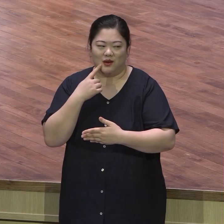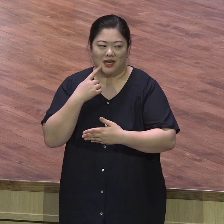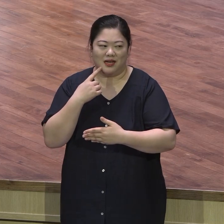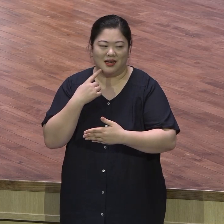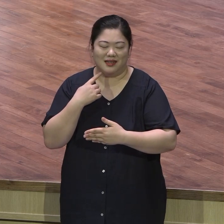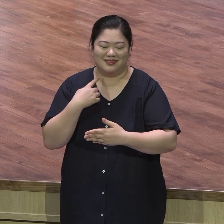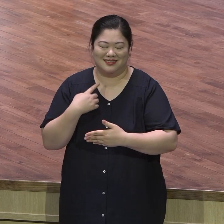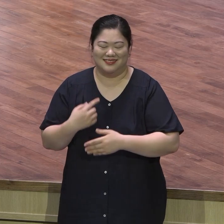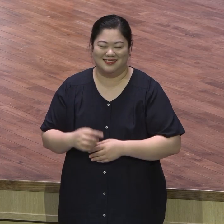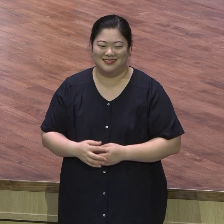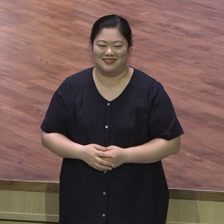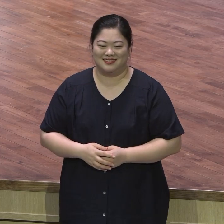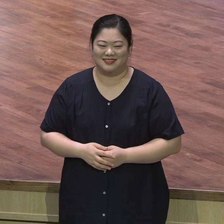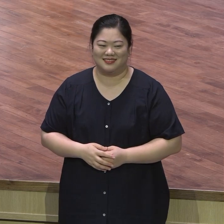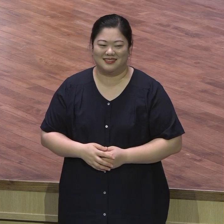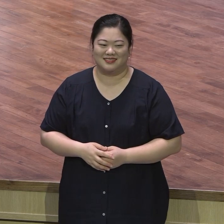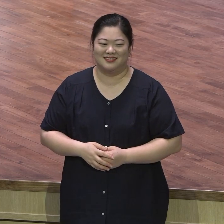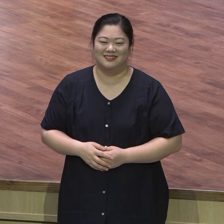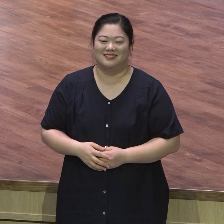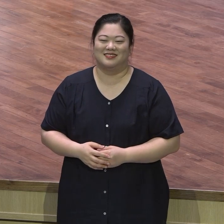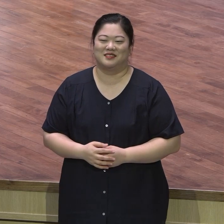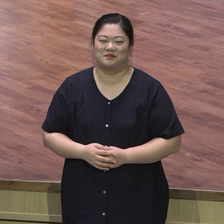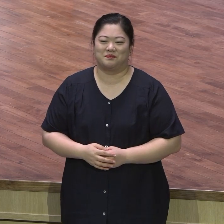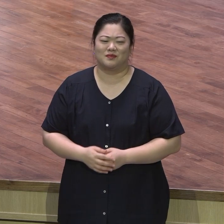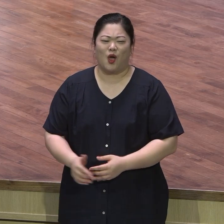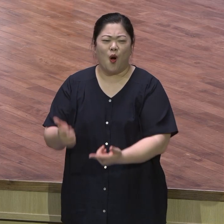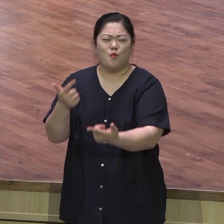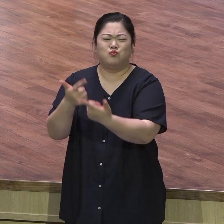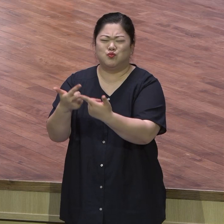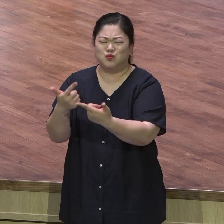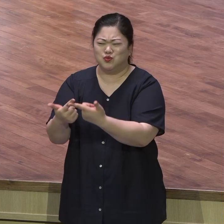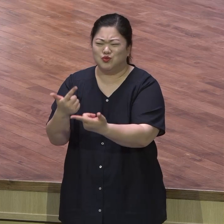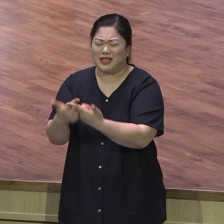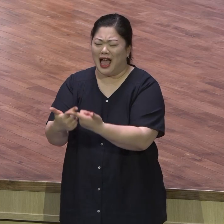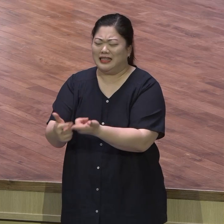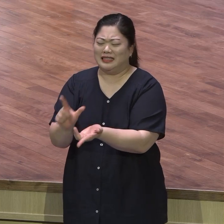진짜 소망이 없어 보이던 그 부산인마늑에 이렇게.